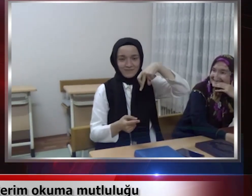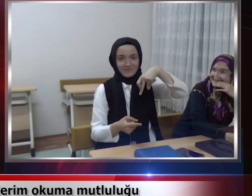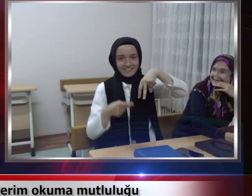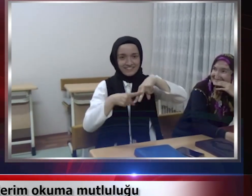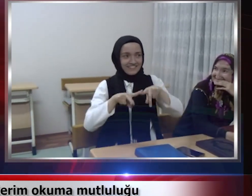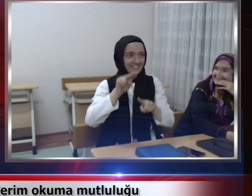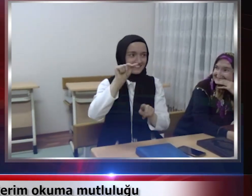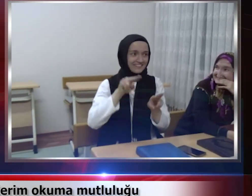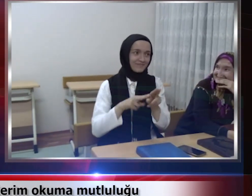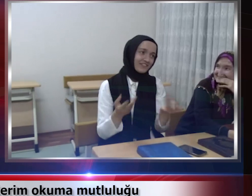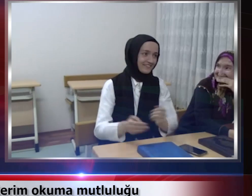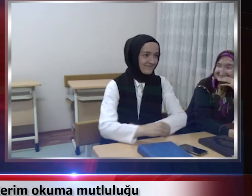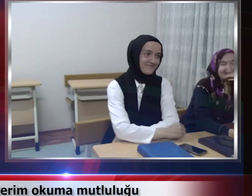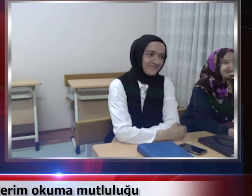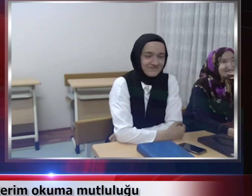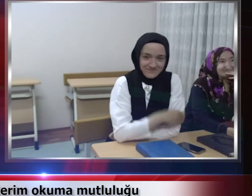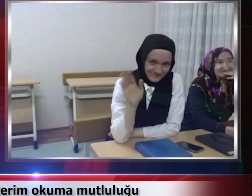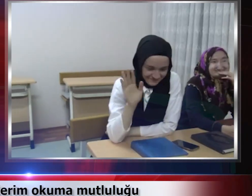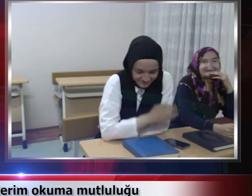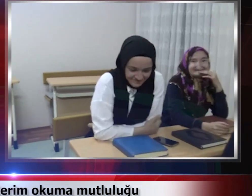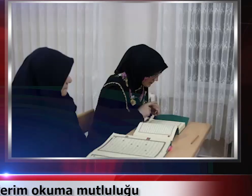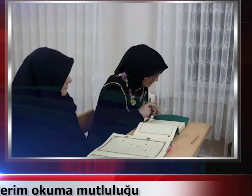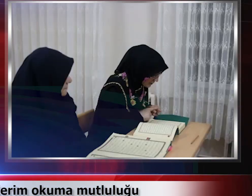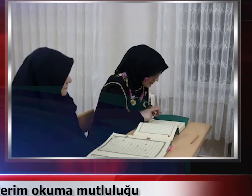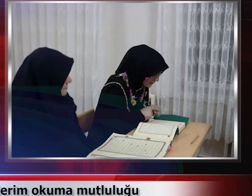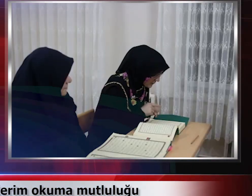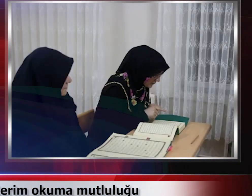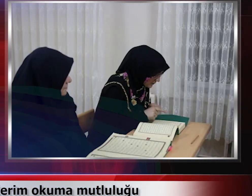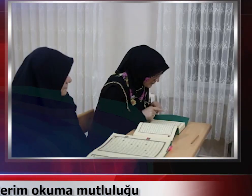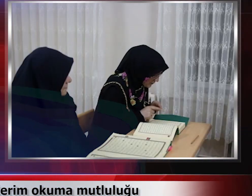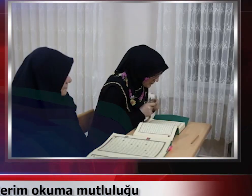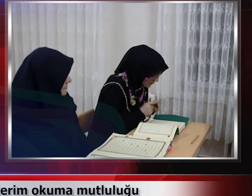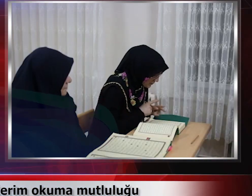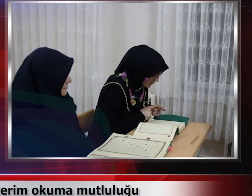Semra, soyadım Bay.